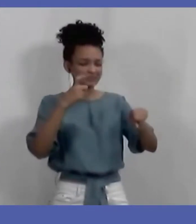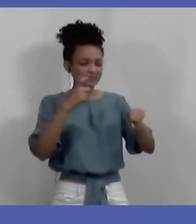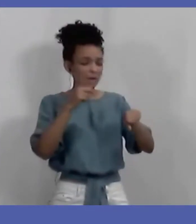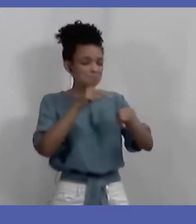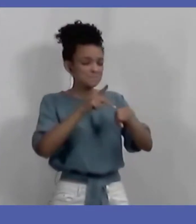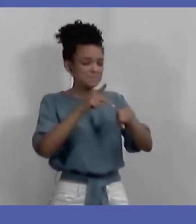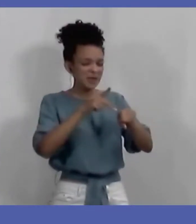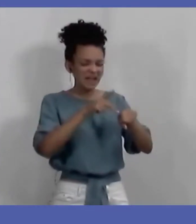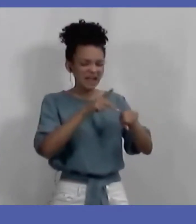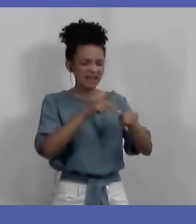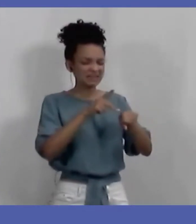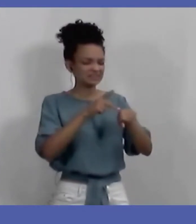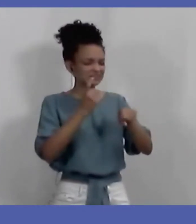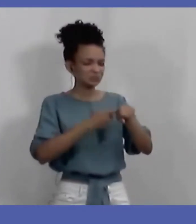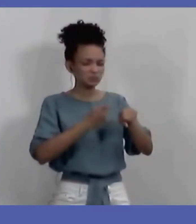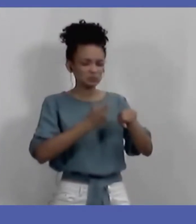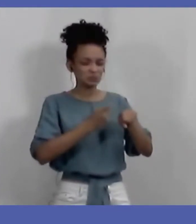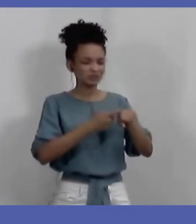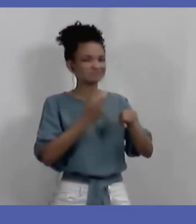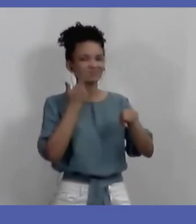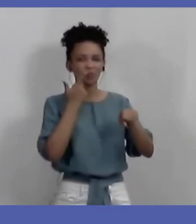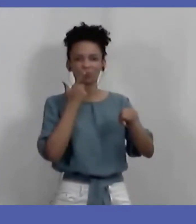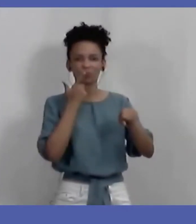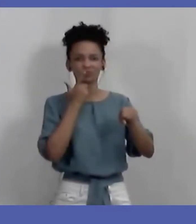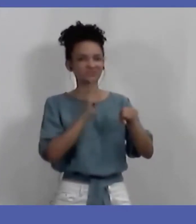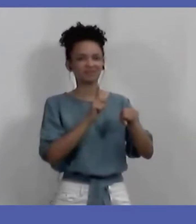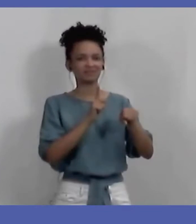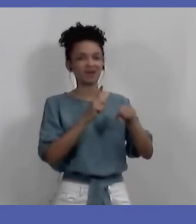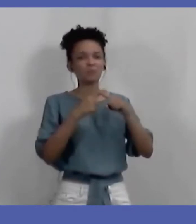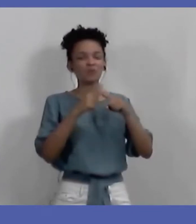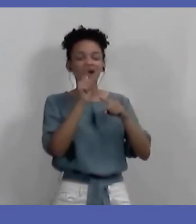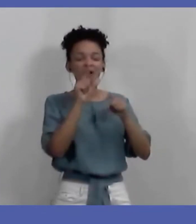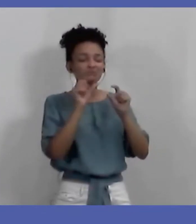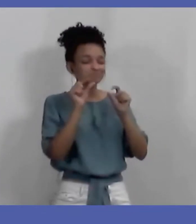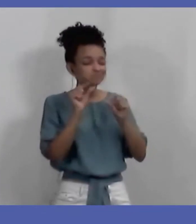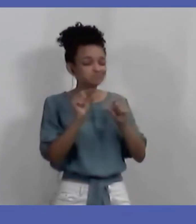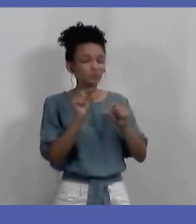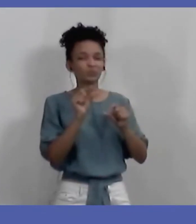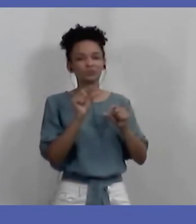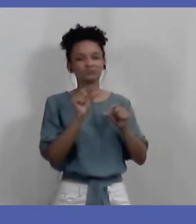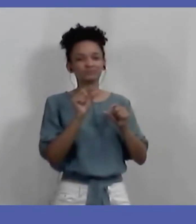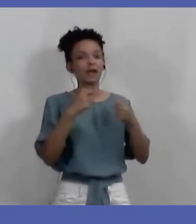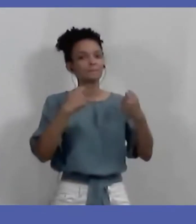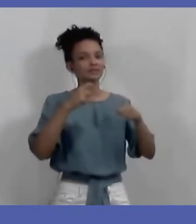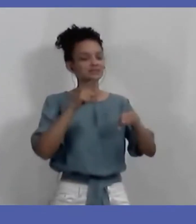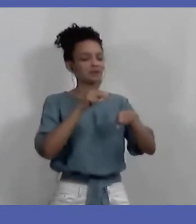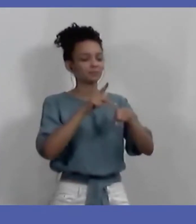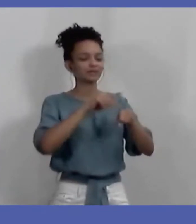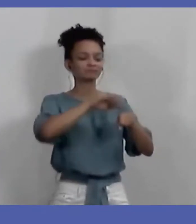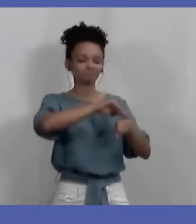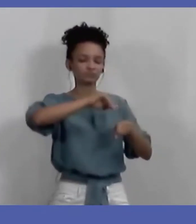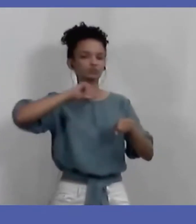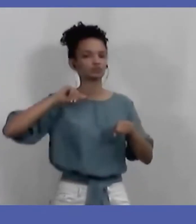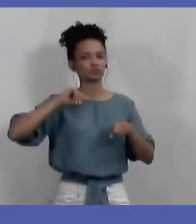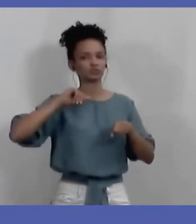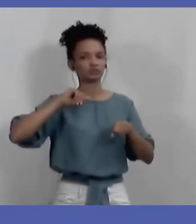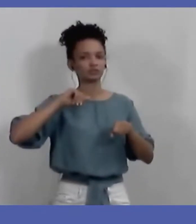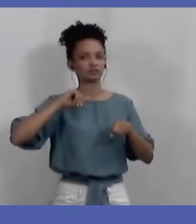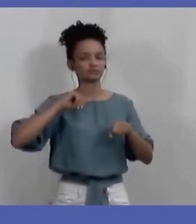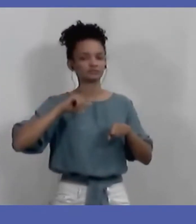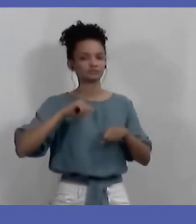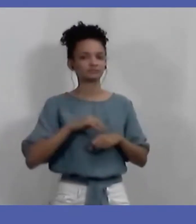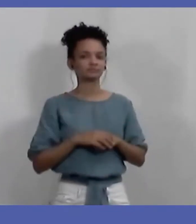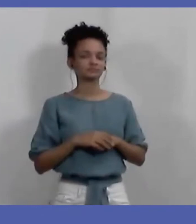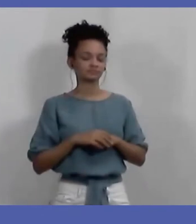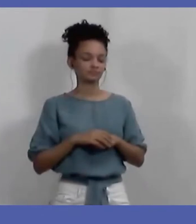e pouca umidade, não cresce. O que tem que fazer? Tirar as pedras, remover as pedras do coração, para